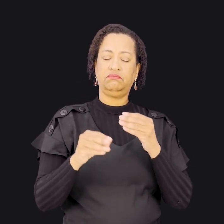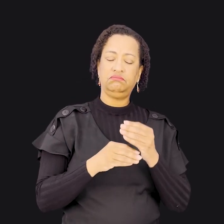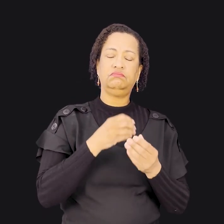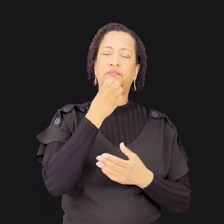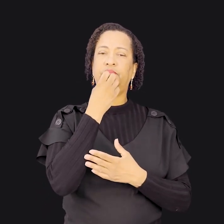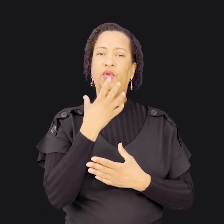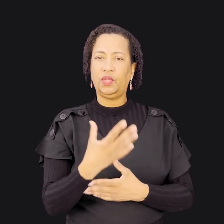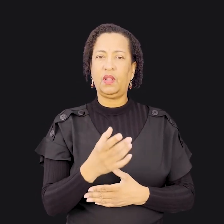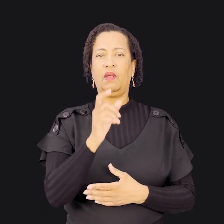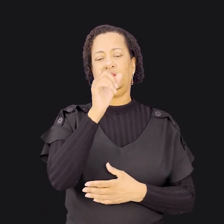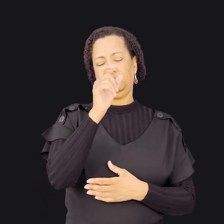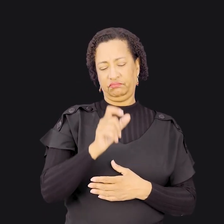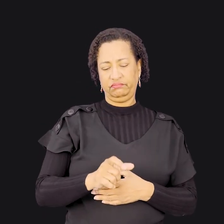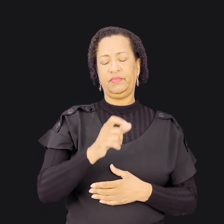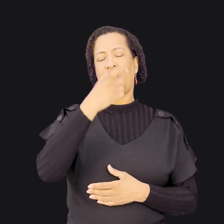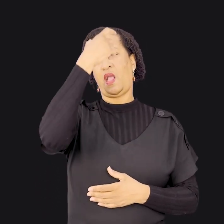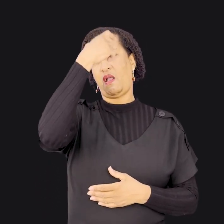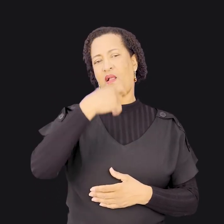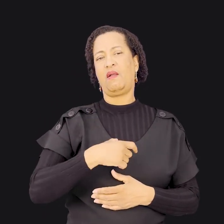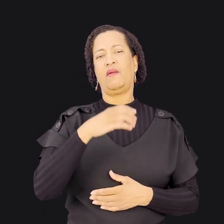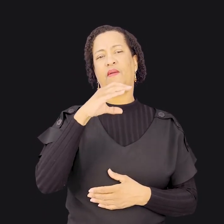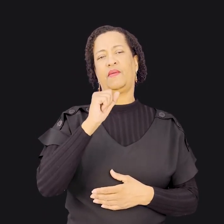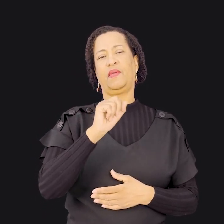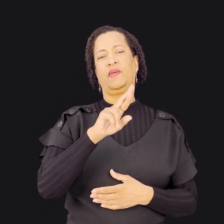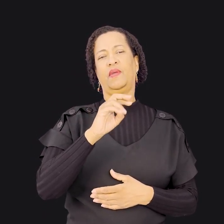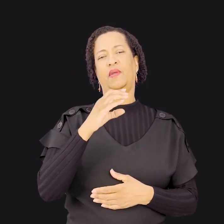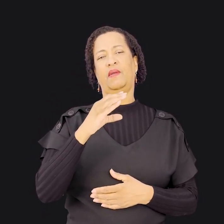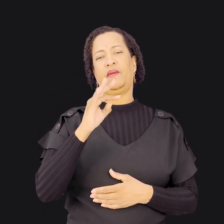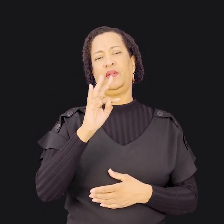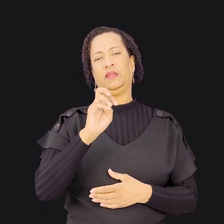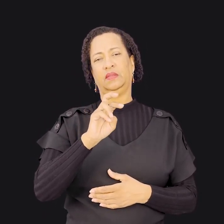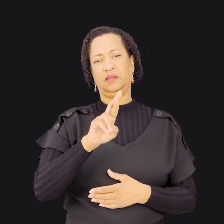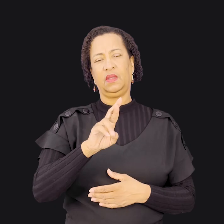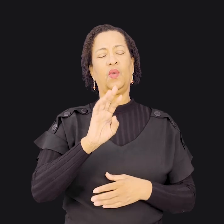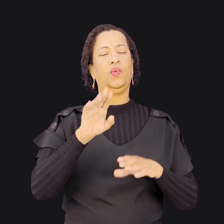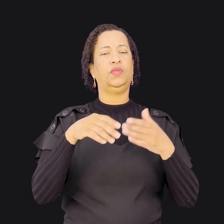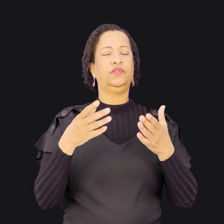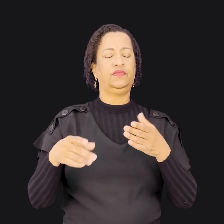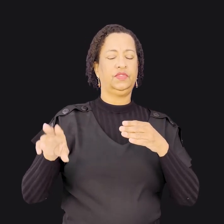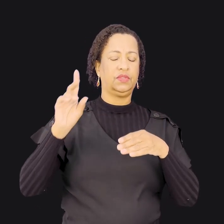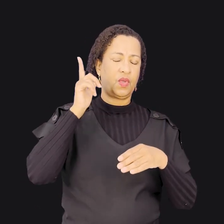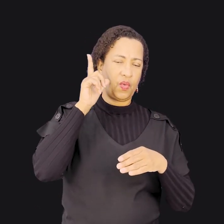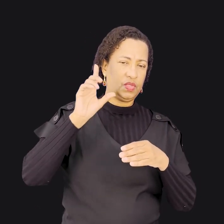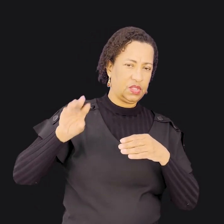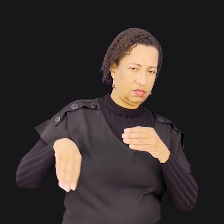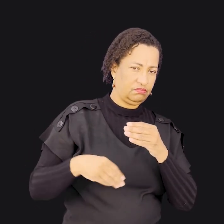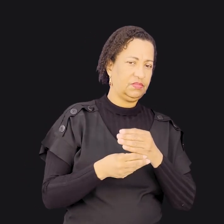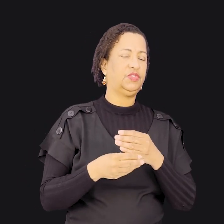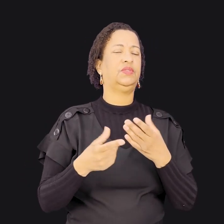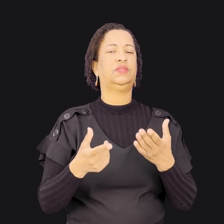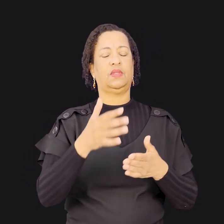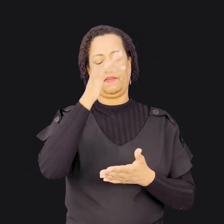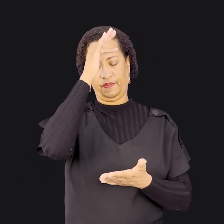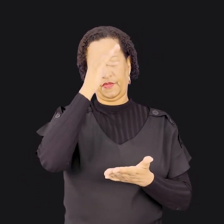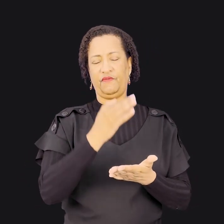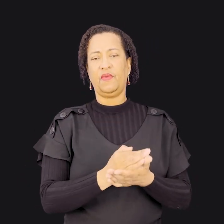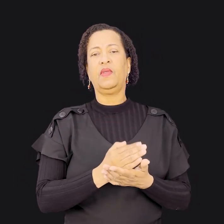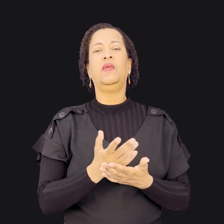bondade. A virtude é um caráter. De acordo com Pedro, quando você consegue acrescentar a virtude ou o caráter de Cristo à sua fé,